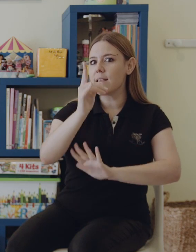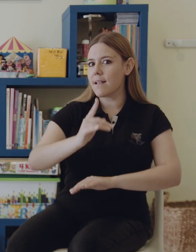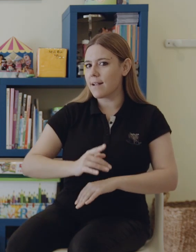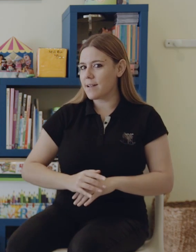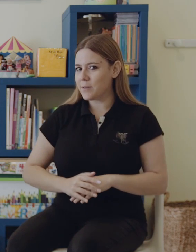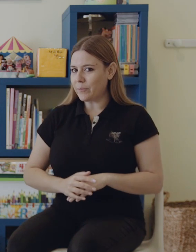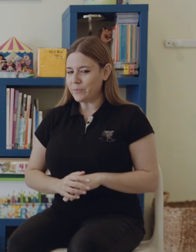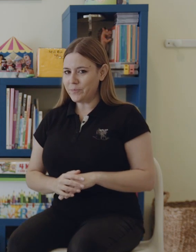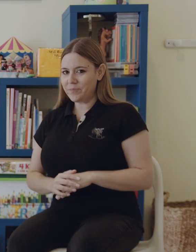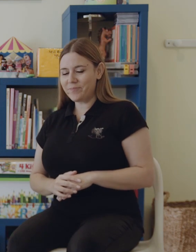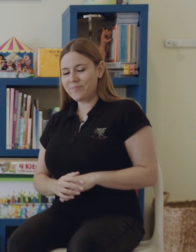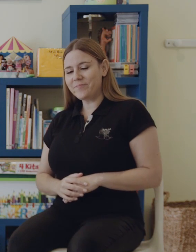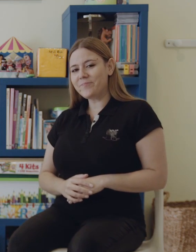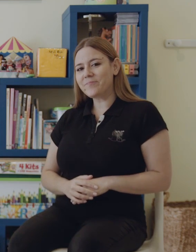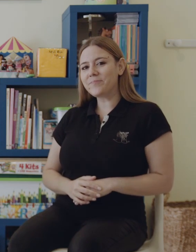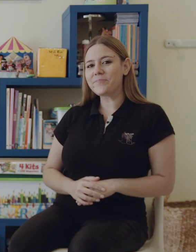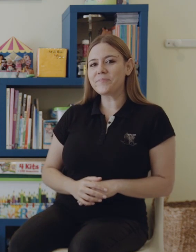mão.